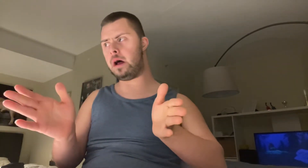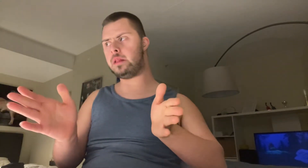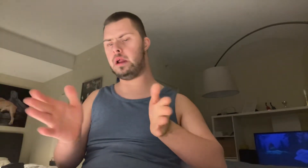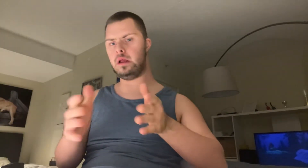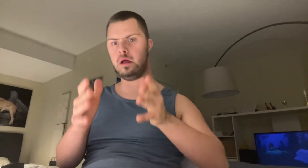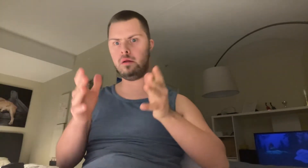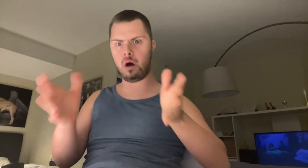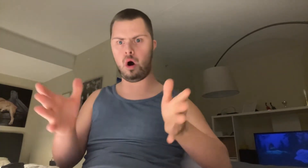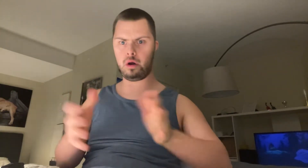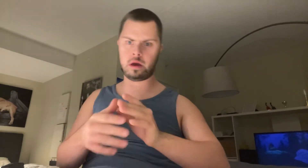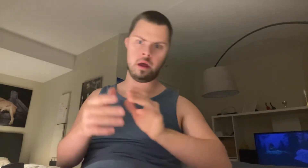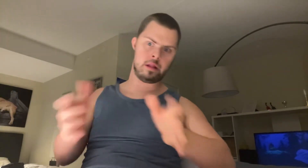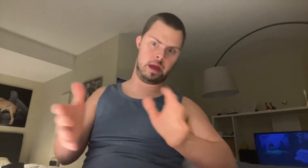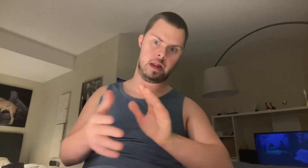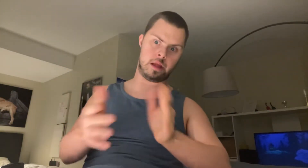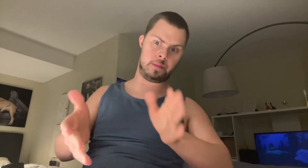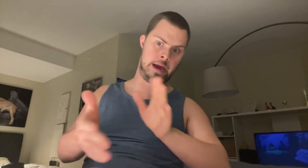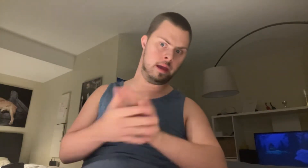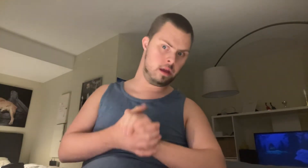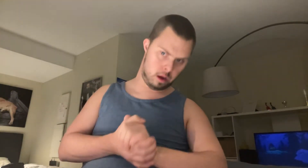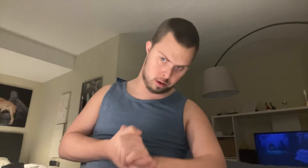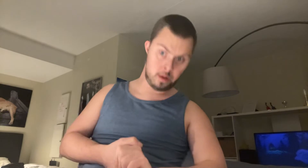primater tak till mig. Ja.